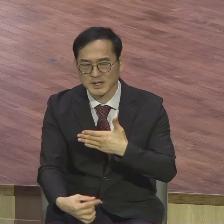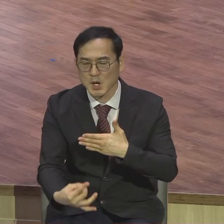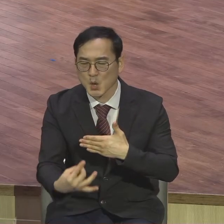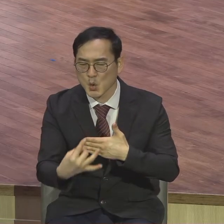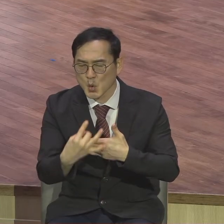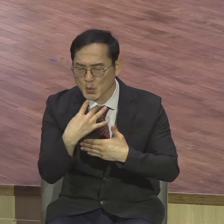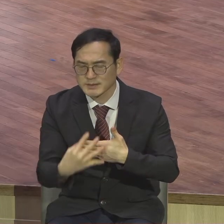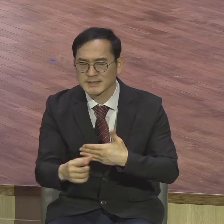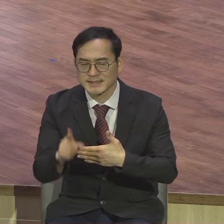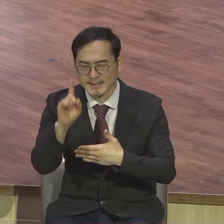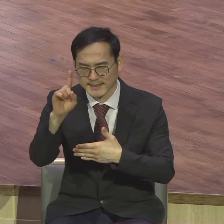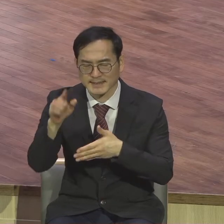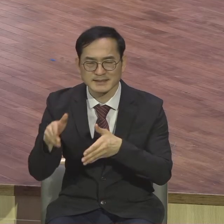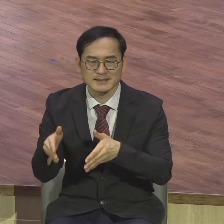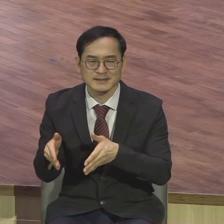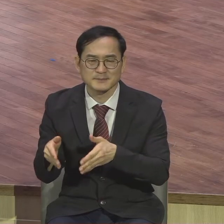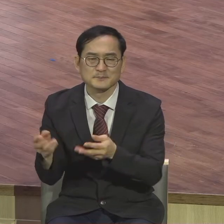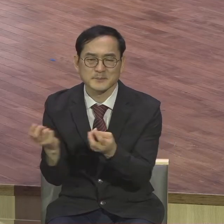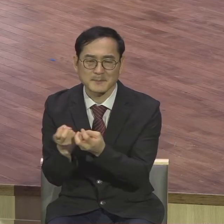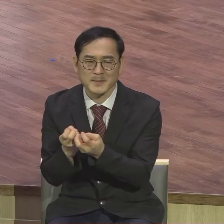책 제목이 Only one way.